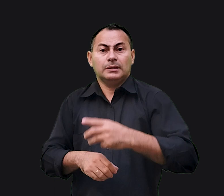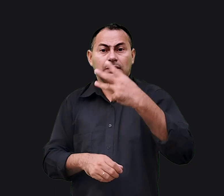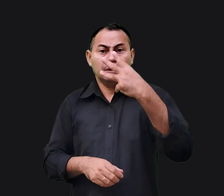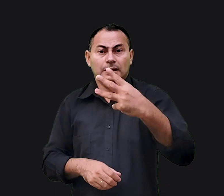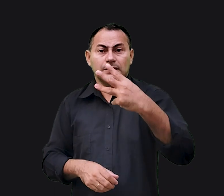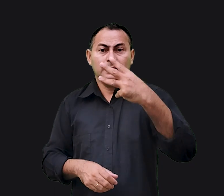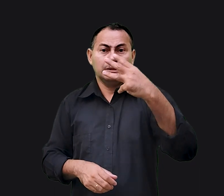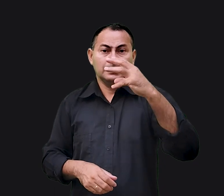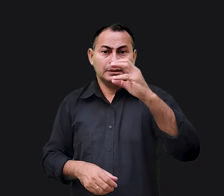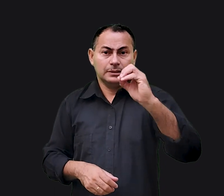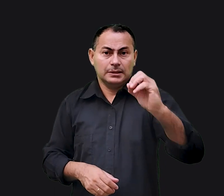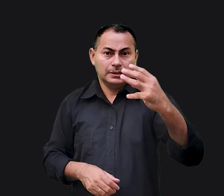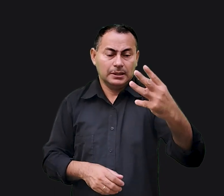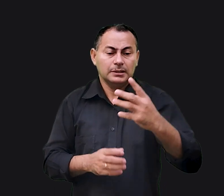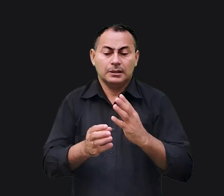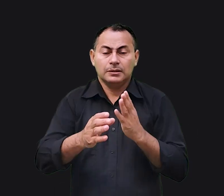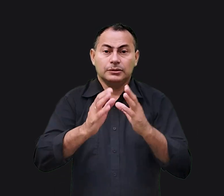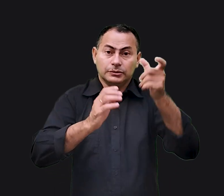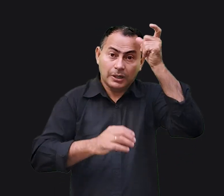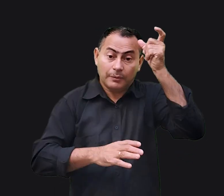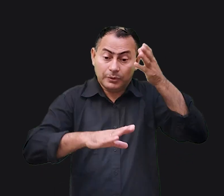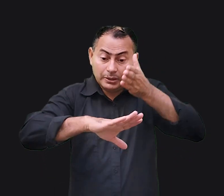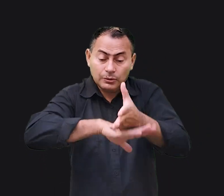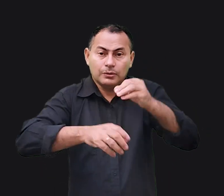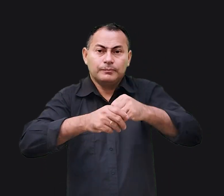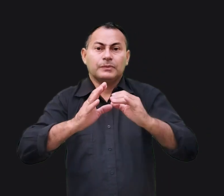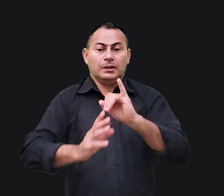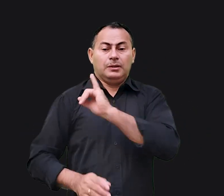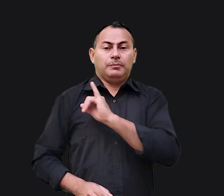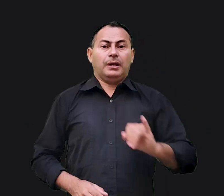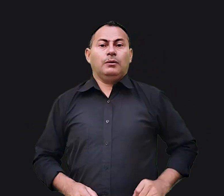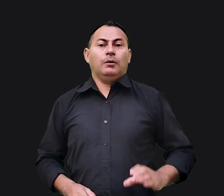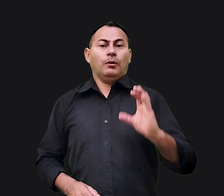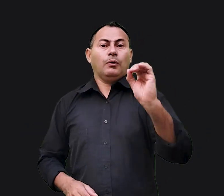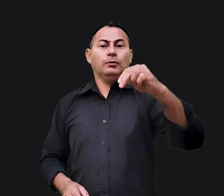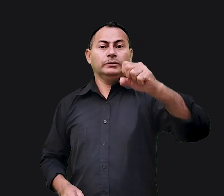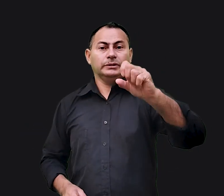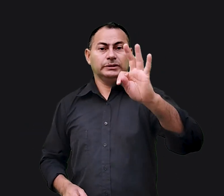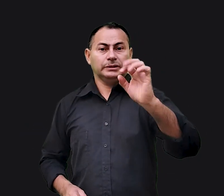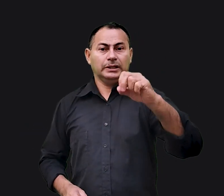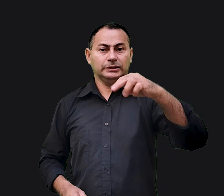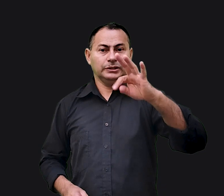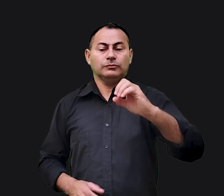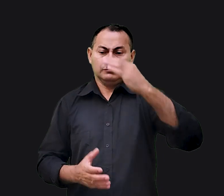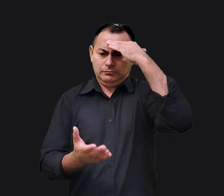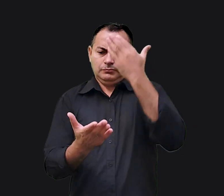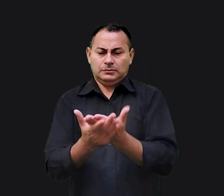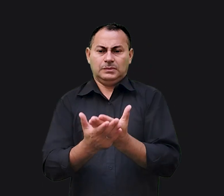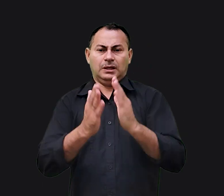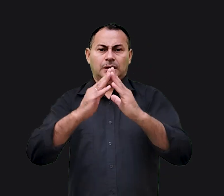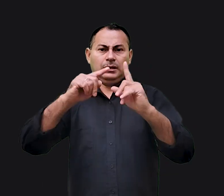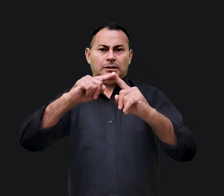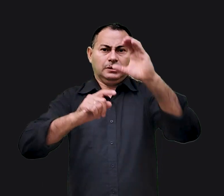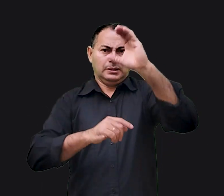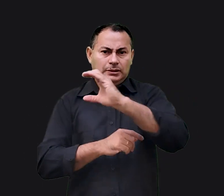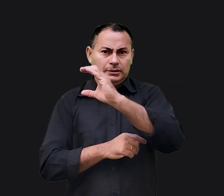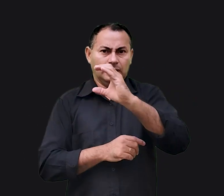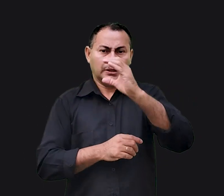de Cristo, ele se infiltrou nela. Foi quando o imperador Constantino abraçou a fé cristã e tornou o cristianismo a religião